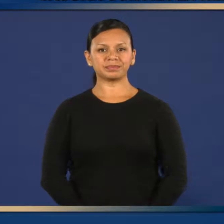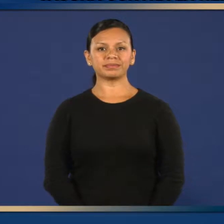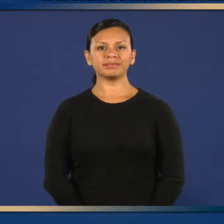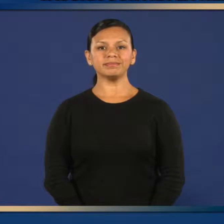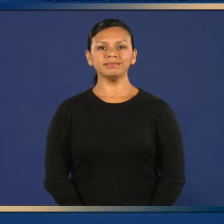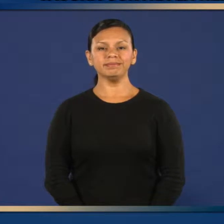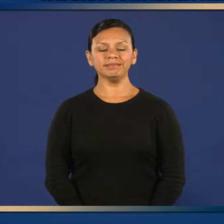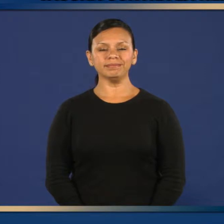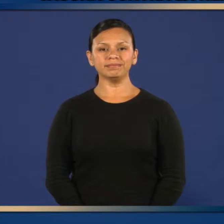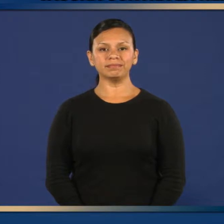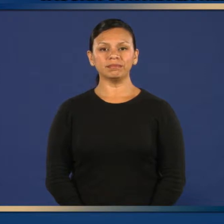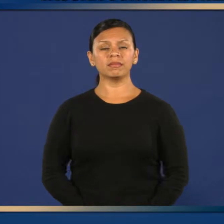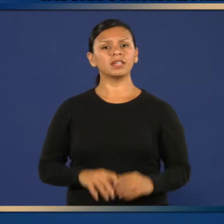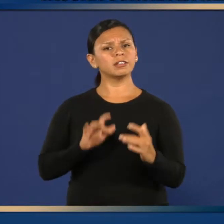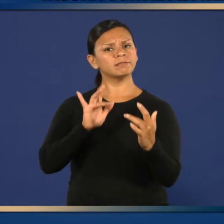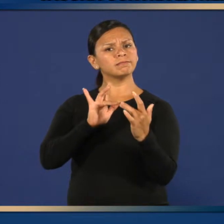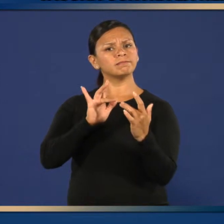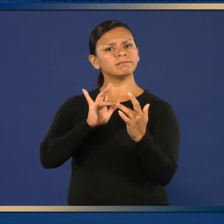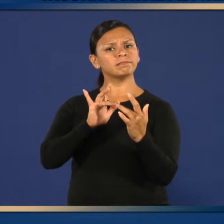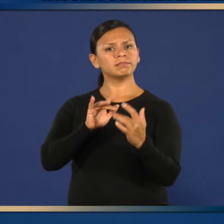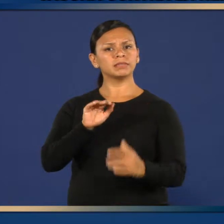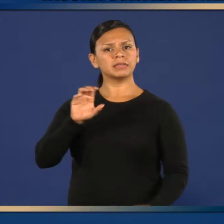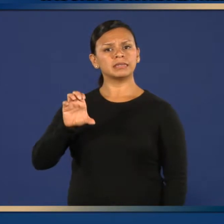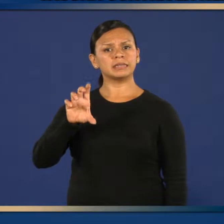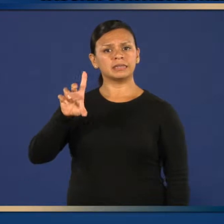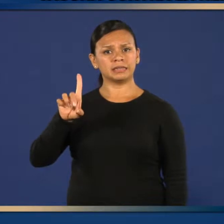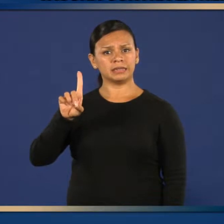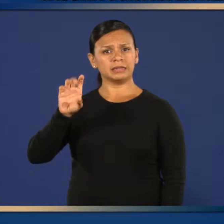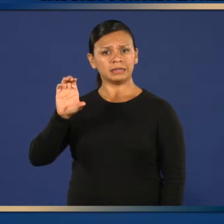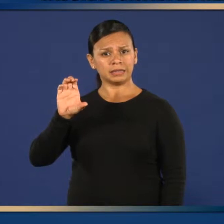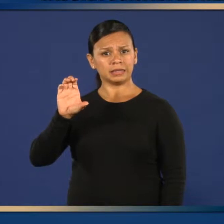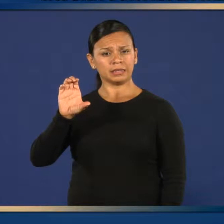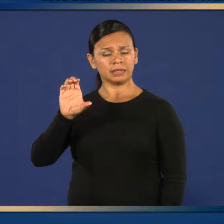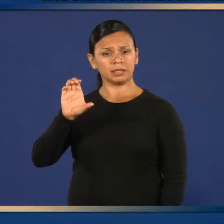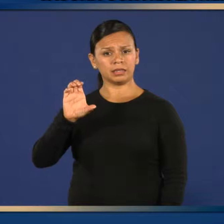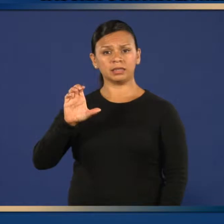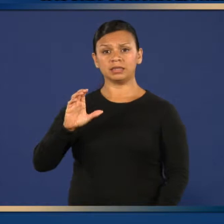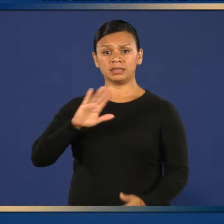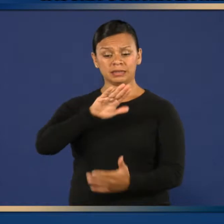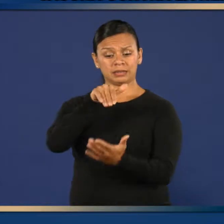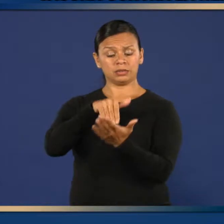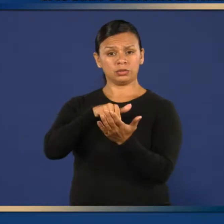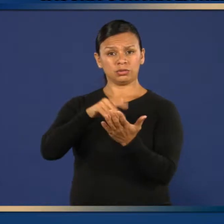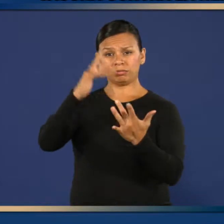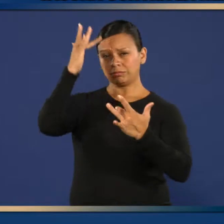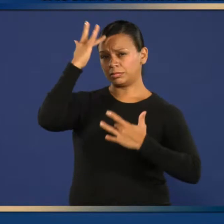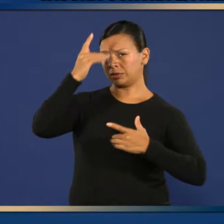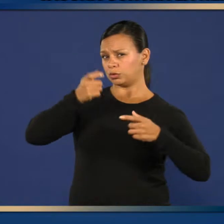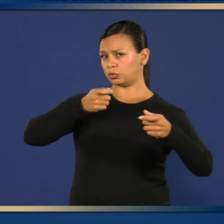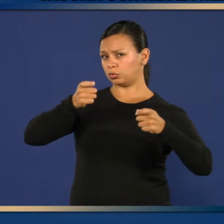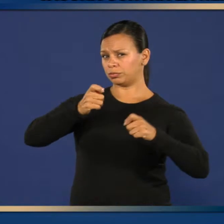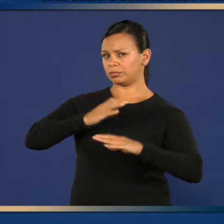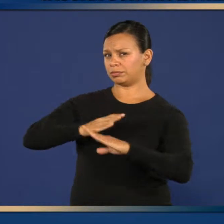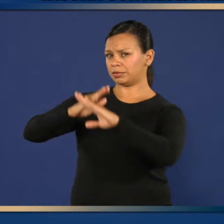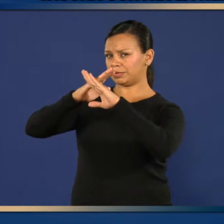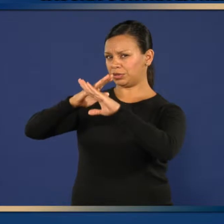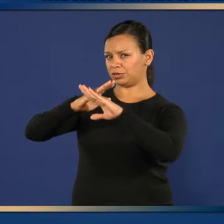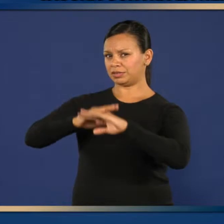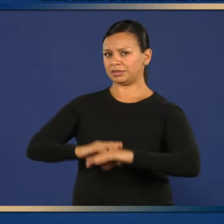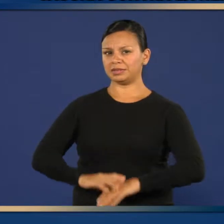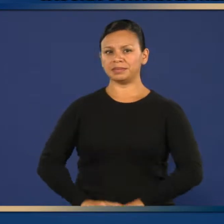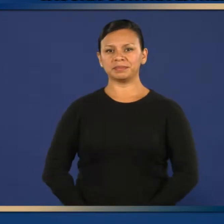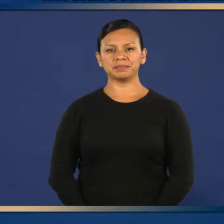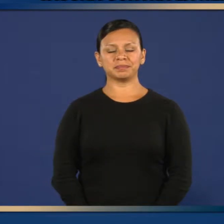póngase en contacto con los centros para el control y la prevención de enfermedades cdc